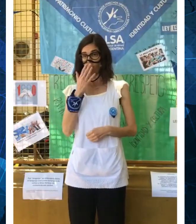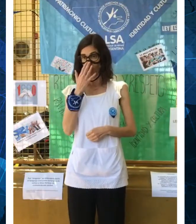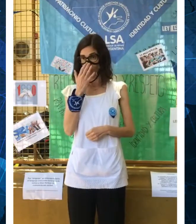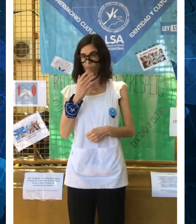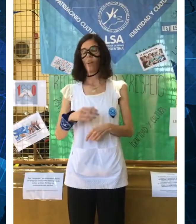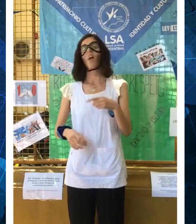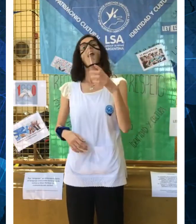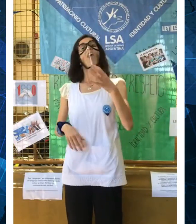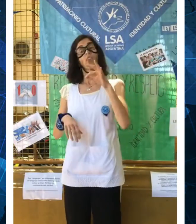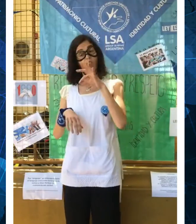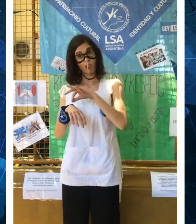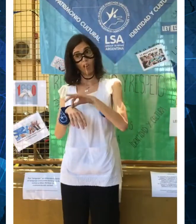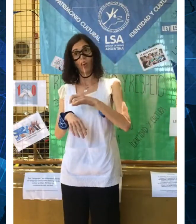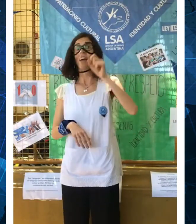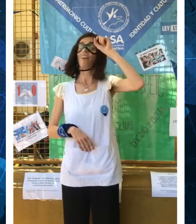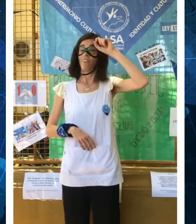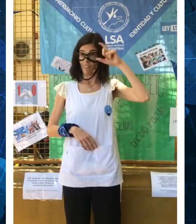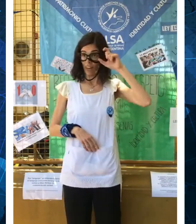mismo.